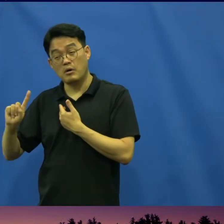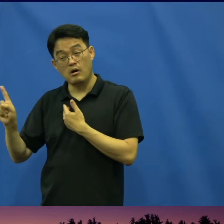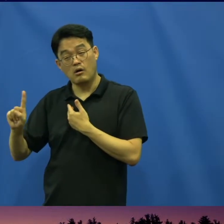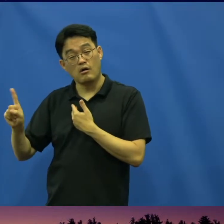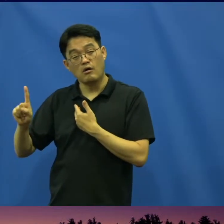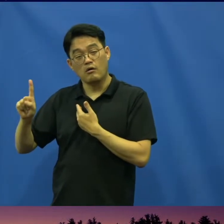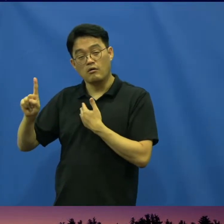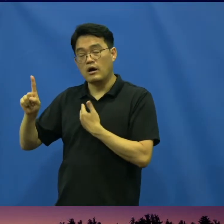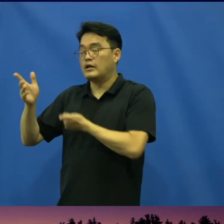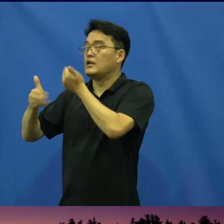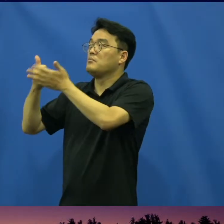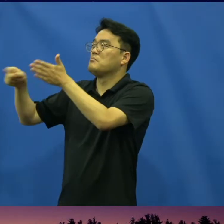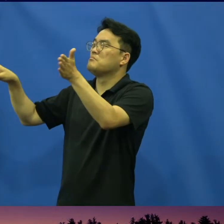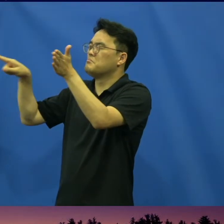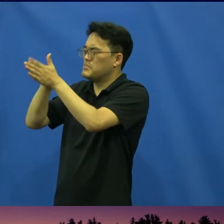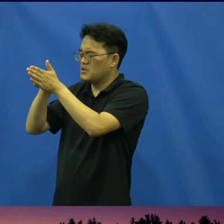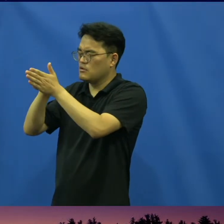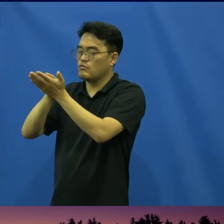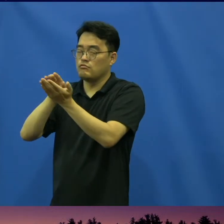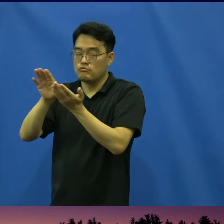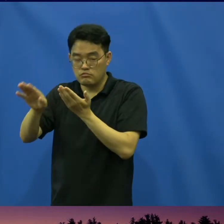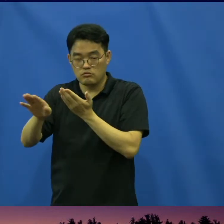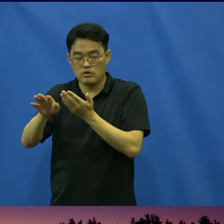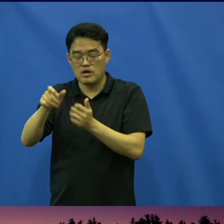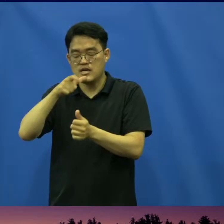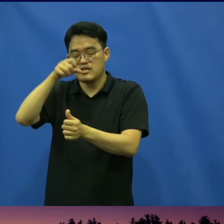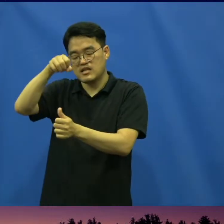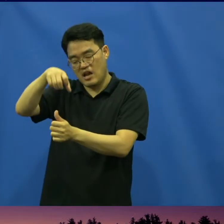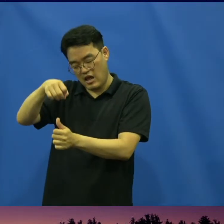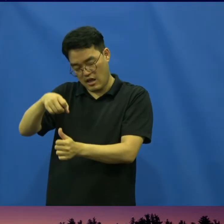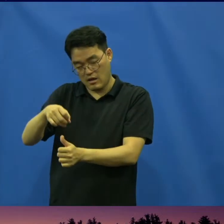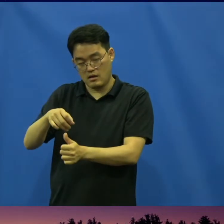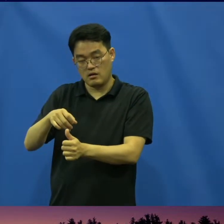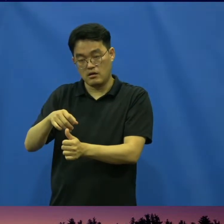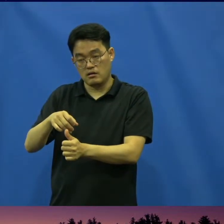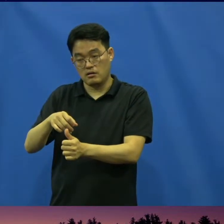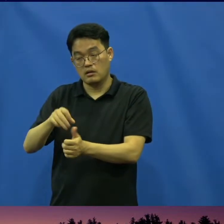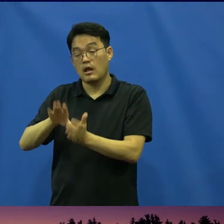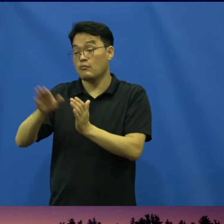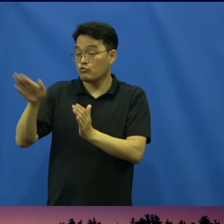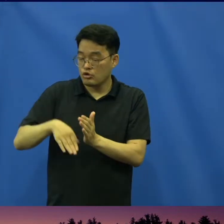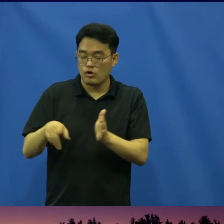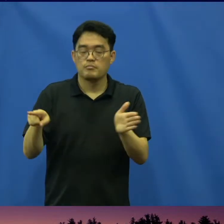옥스퍼드 출신이에요. 마틴 루터 대단한 석학이었어요.